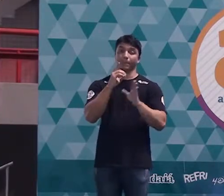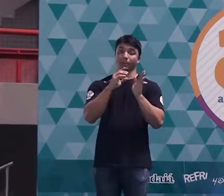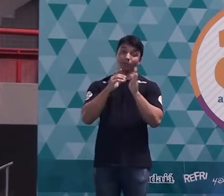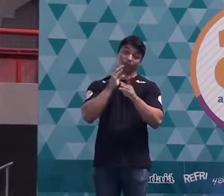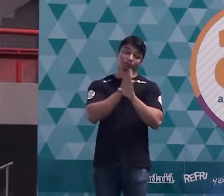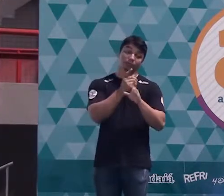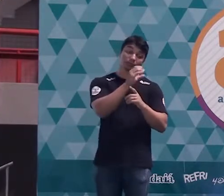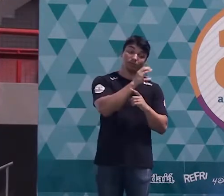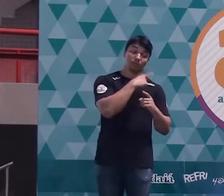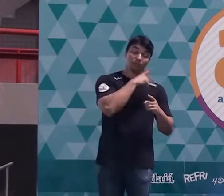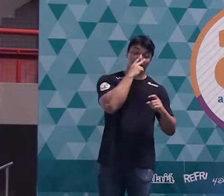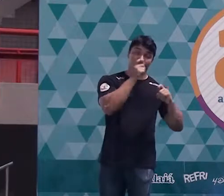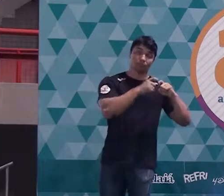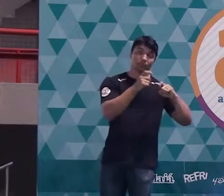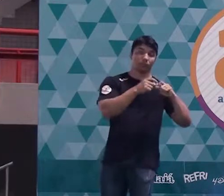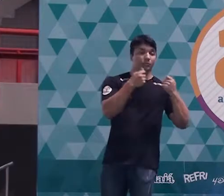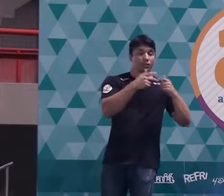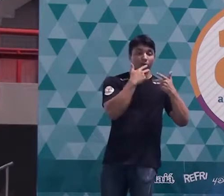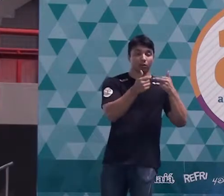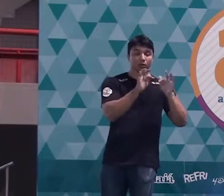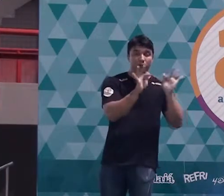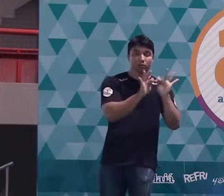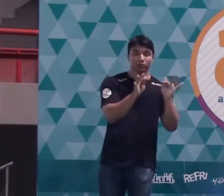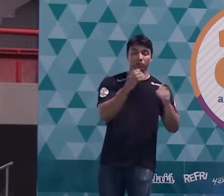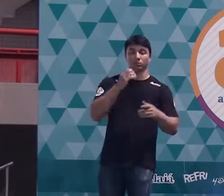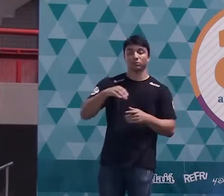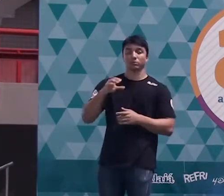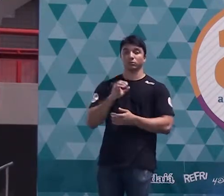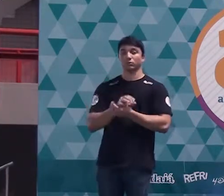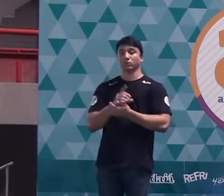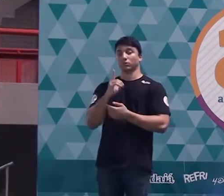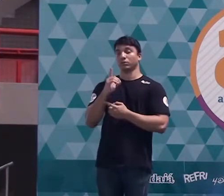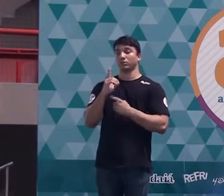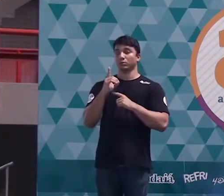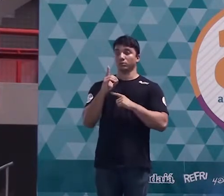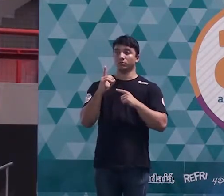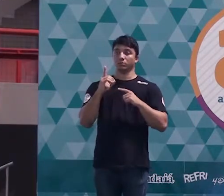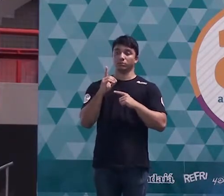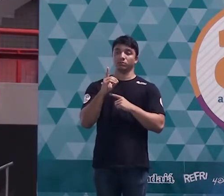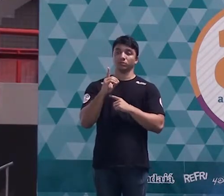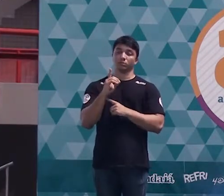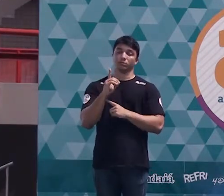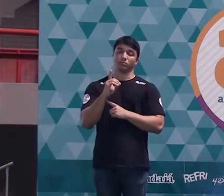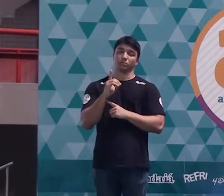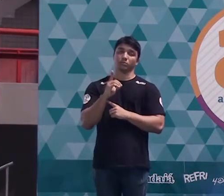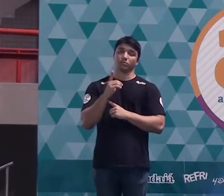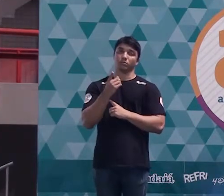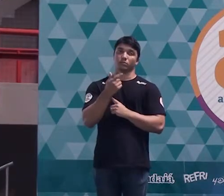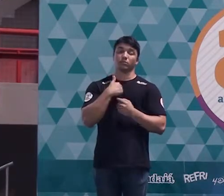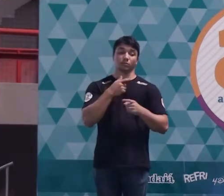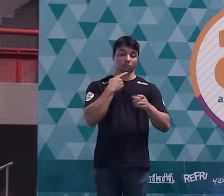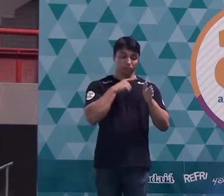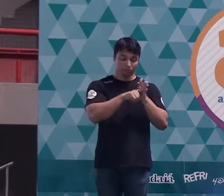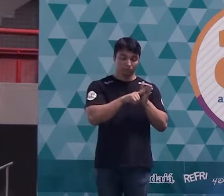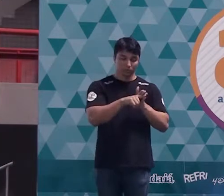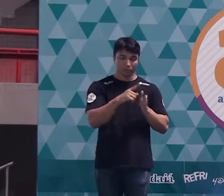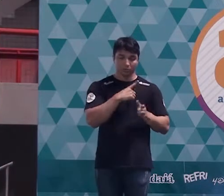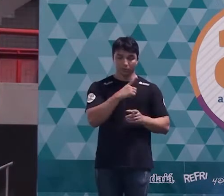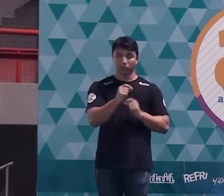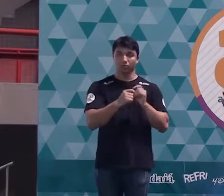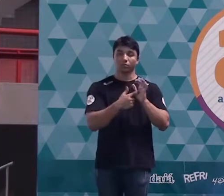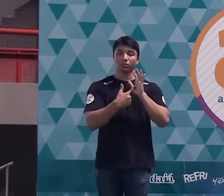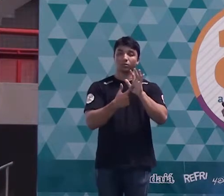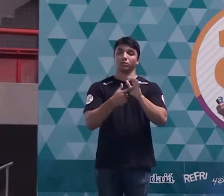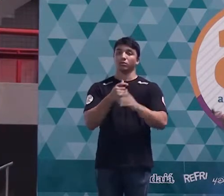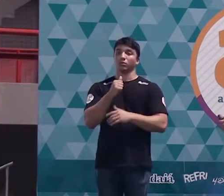médico, ele vai usar uma linguagem simples, como está na opção D de dado. Pelo seu exame, você